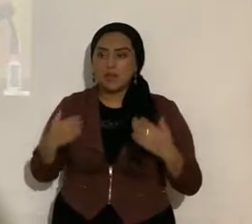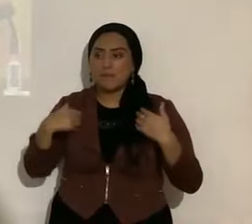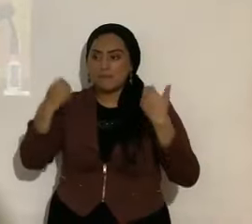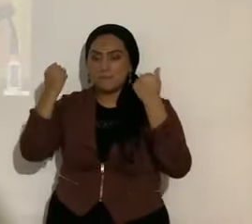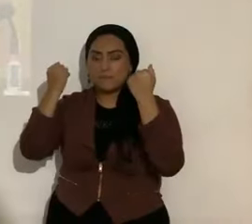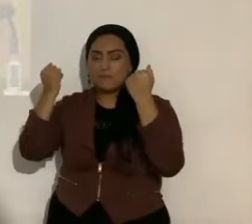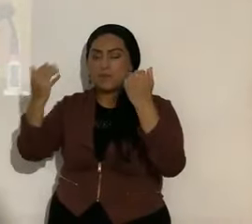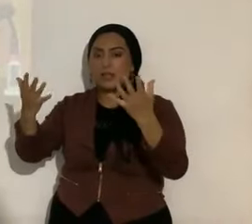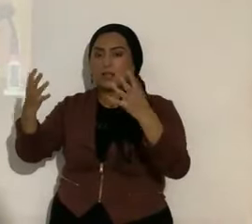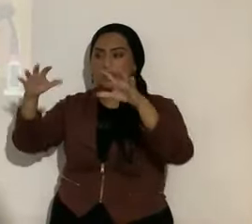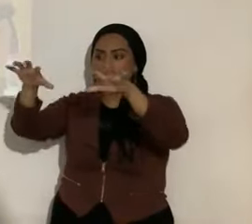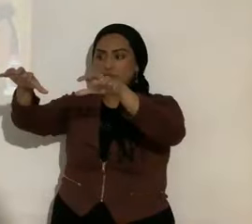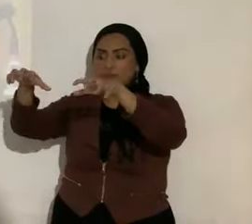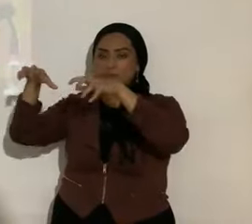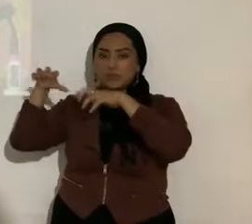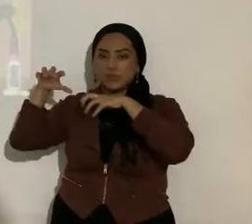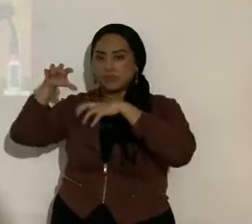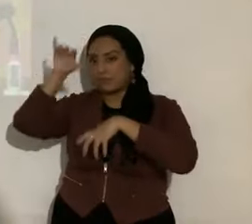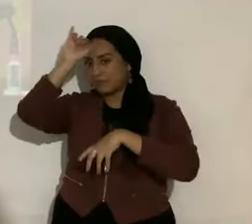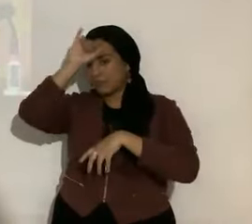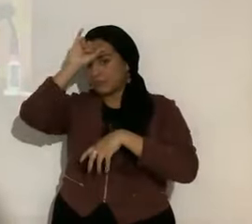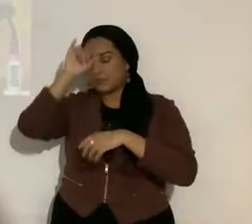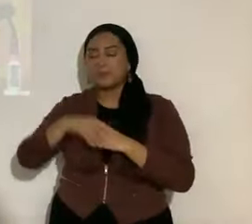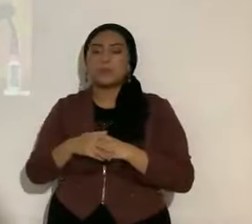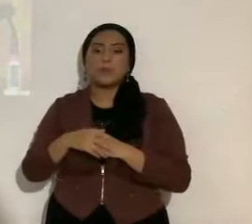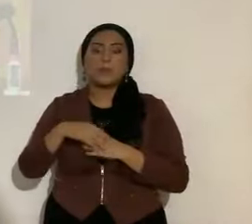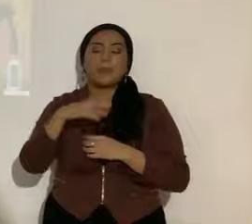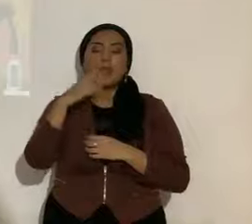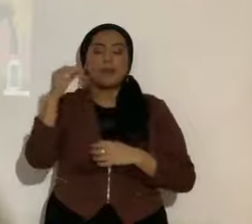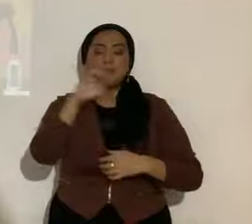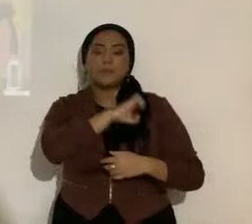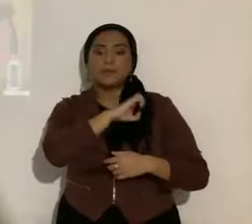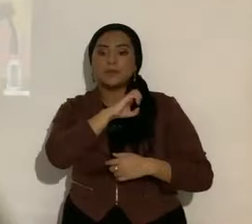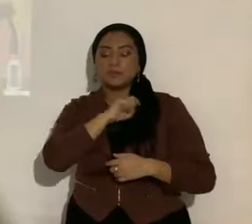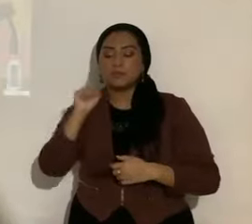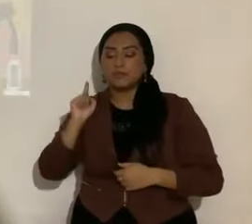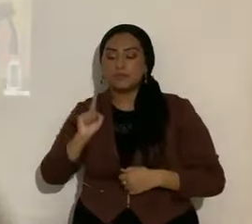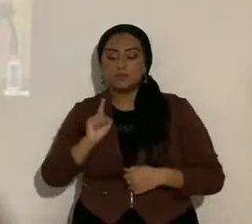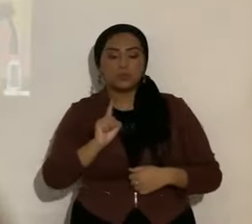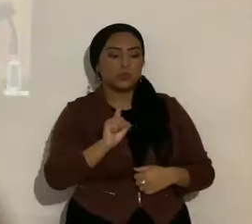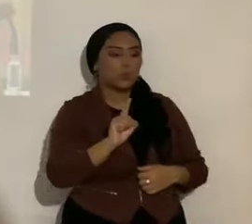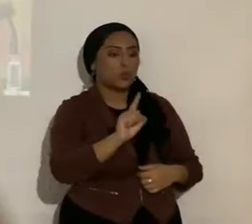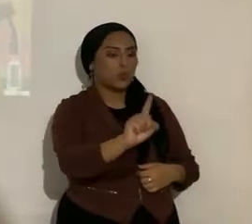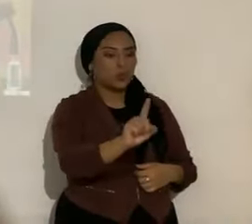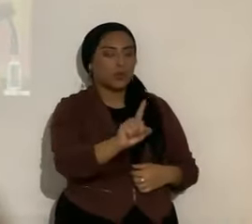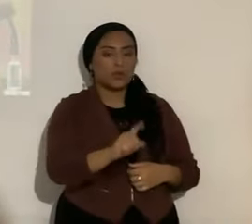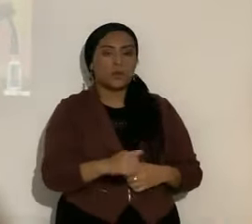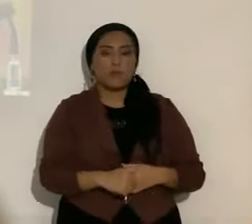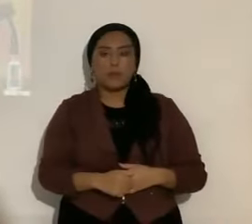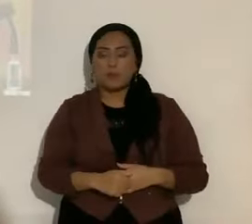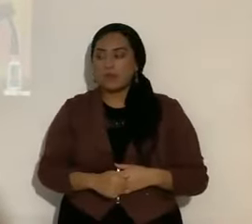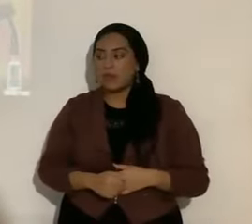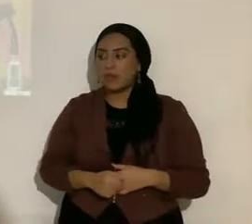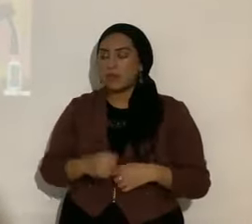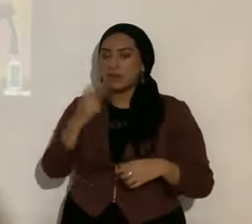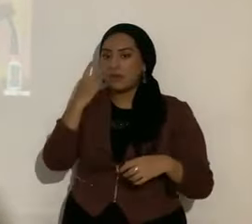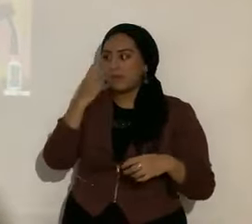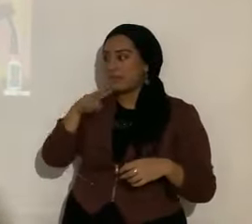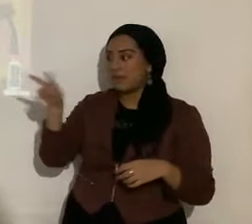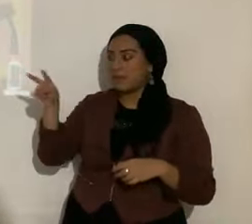y él tenía la última, y pasando Elías por delante de él, echó sobre él